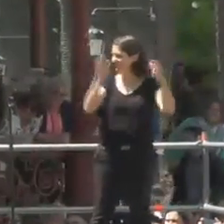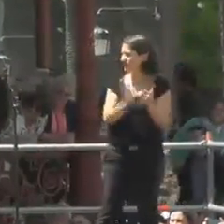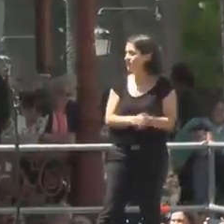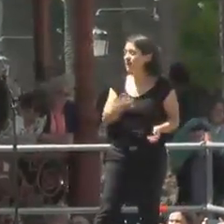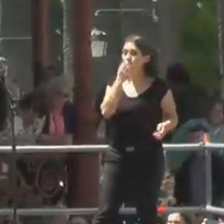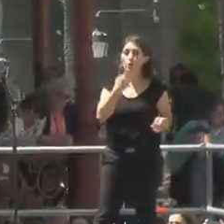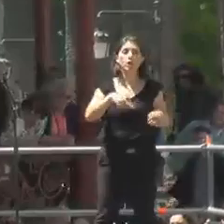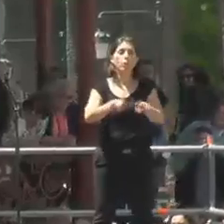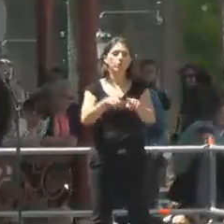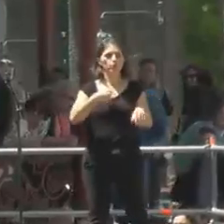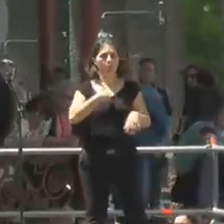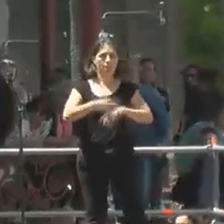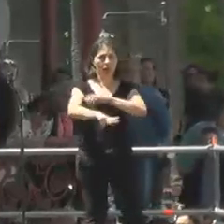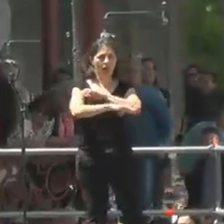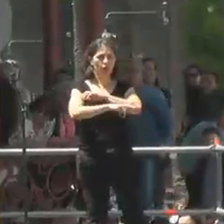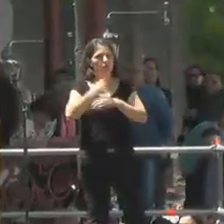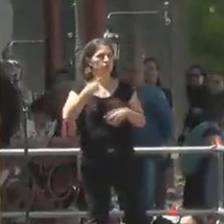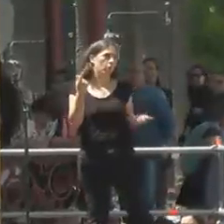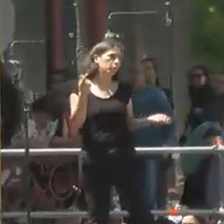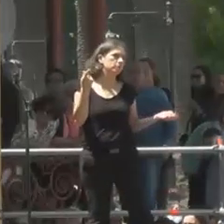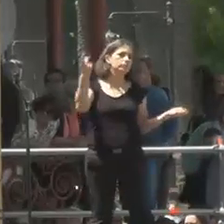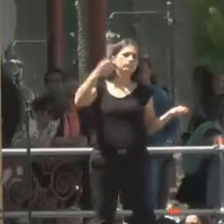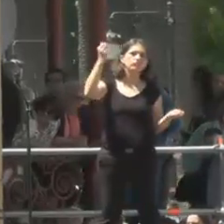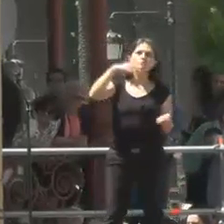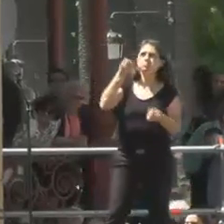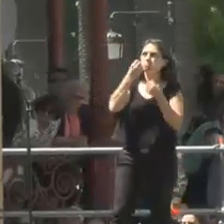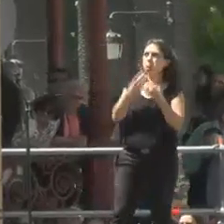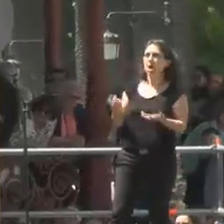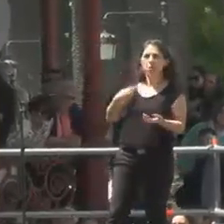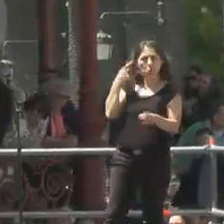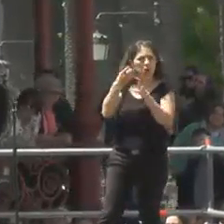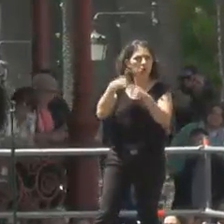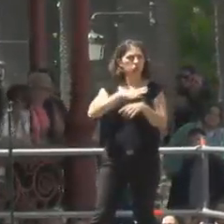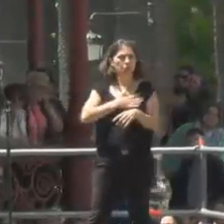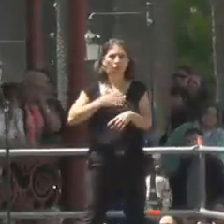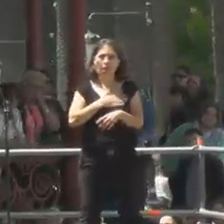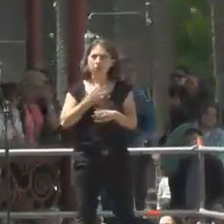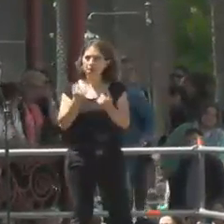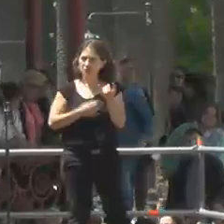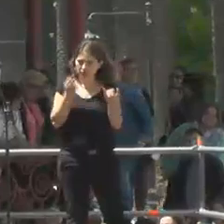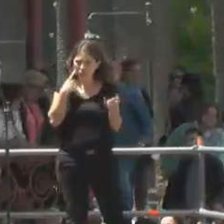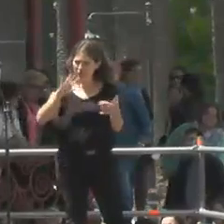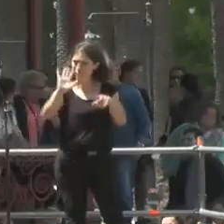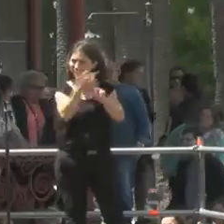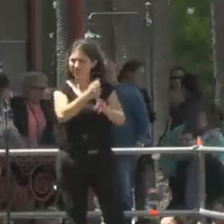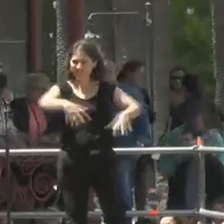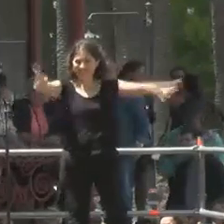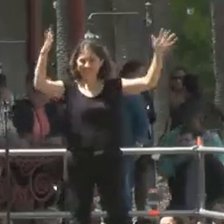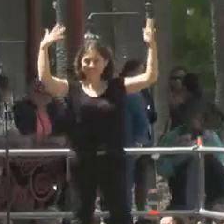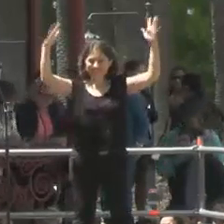Bueno, como alcalde hoxe pedín un bo día para que estiésemos a gustos, concedido.